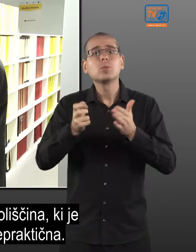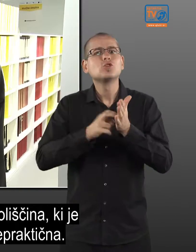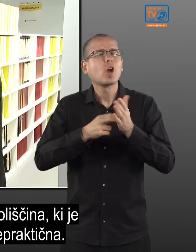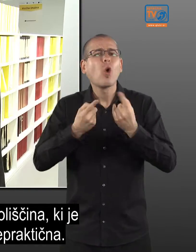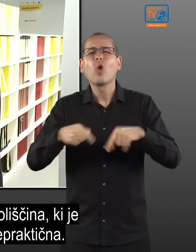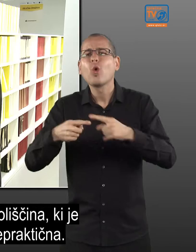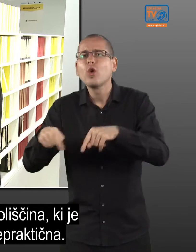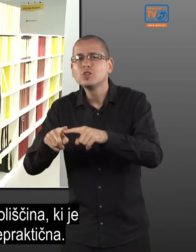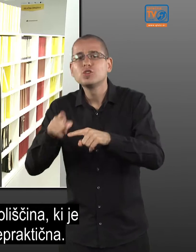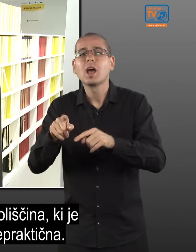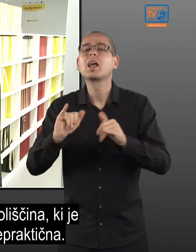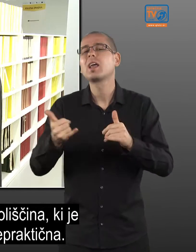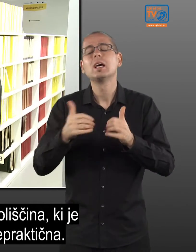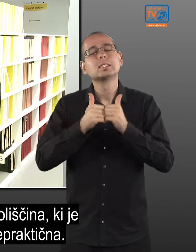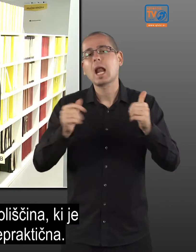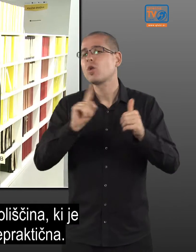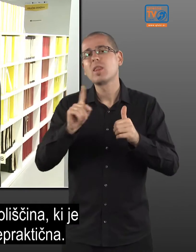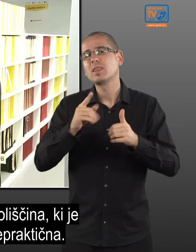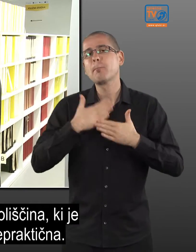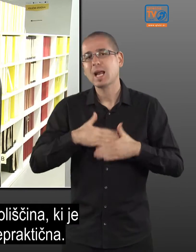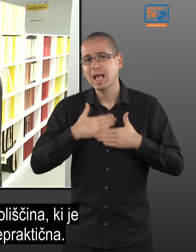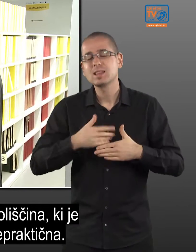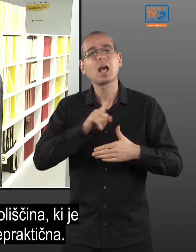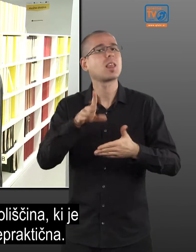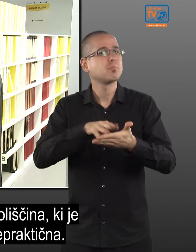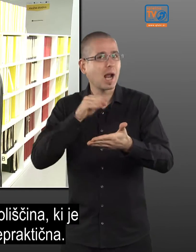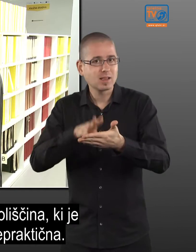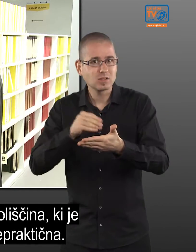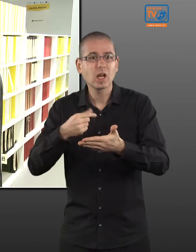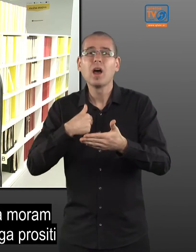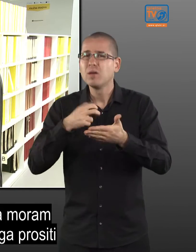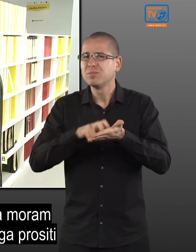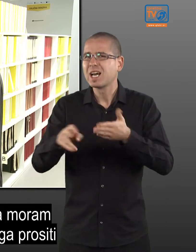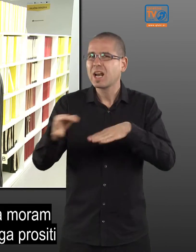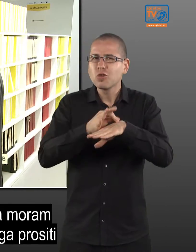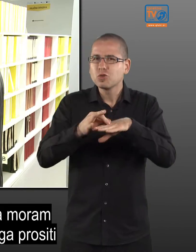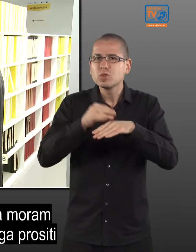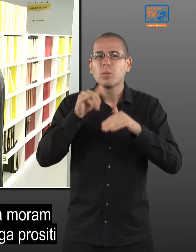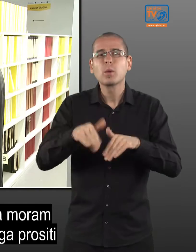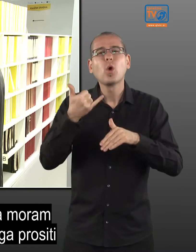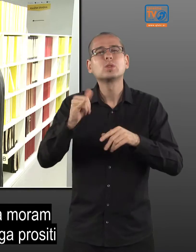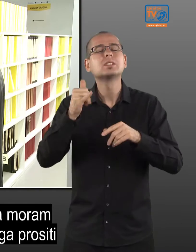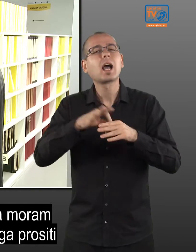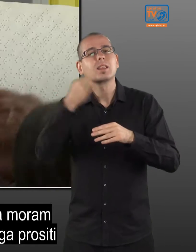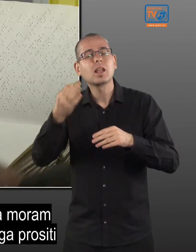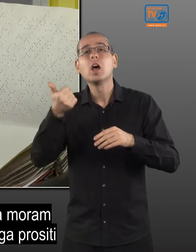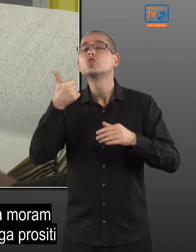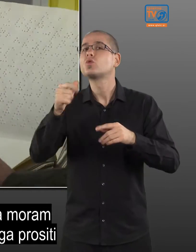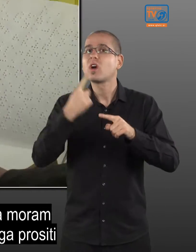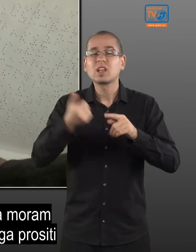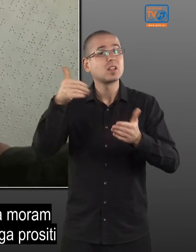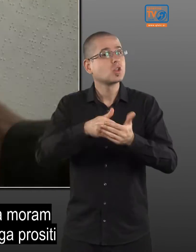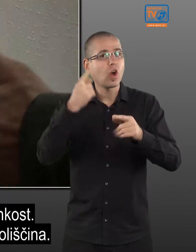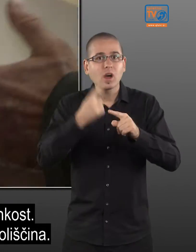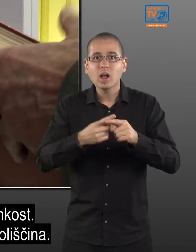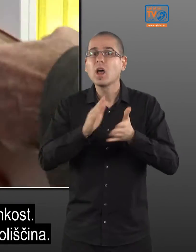to samo še okoliščina, ki je skrajno neprijetna, ki je zelo nepraktična. Meni gre na živce, da moram vsak dan 100-krat, 1000-krat